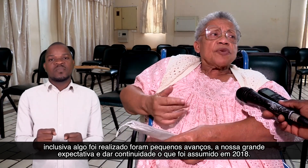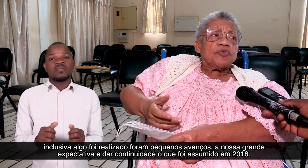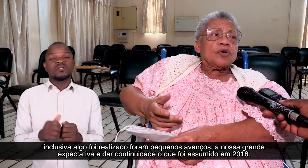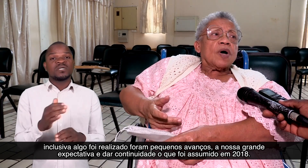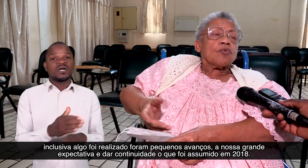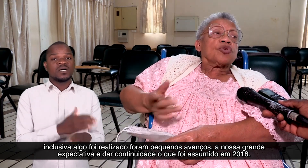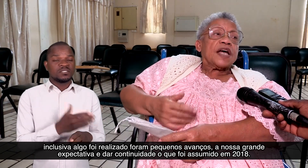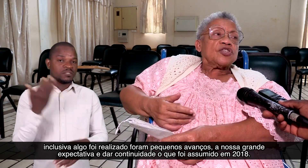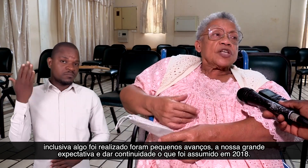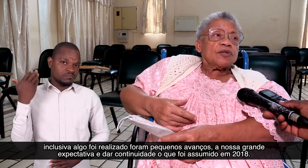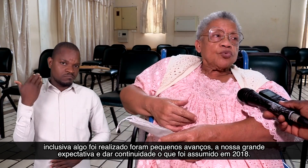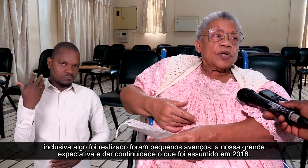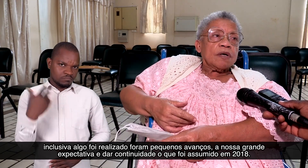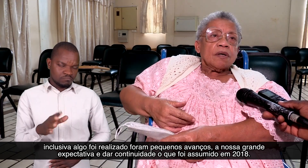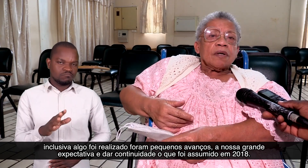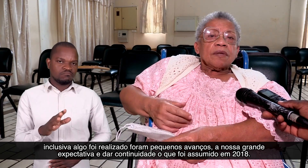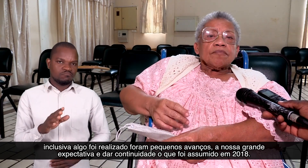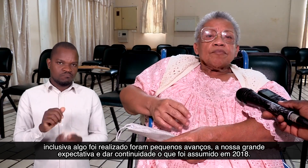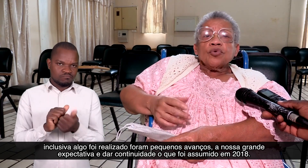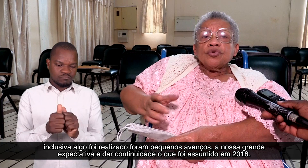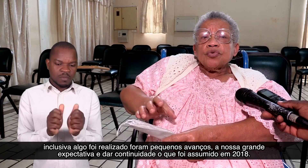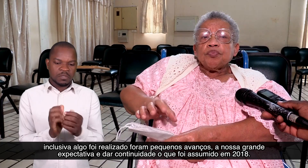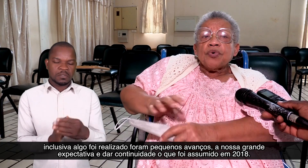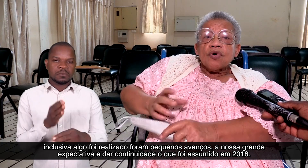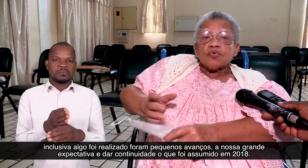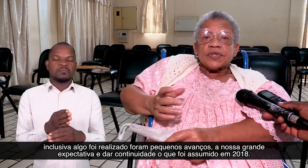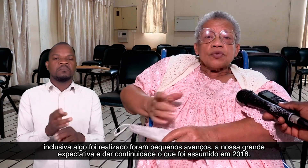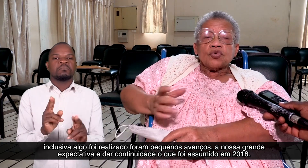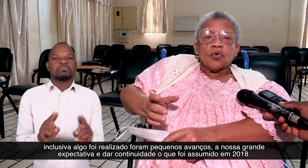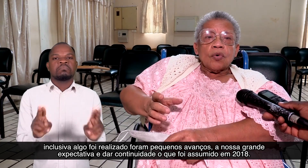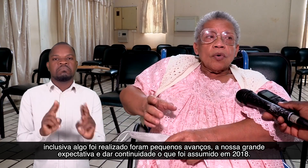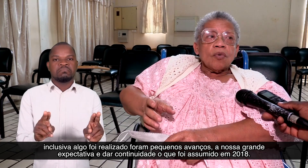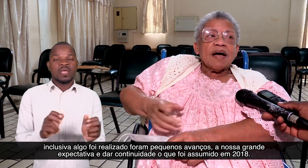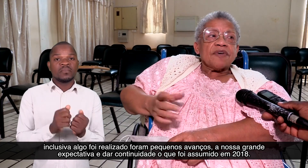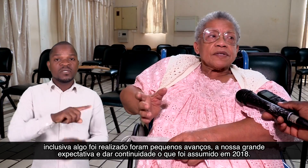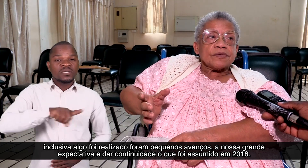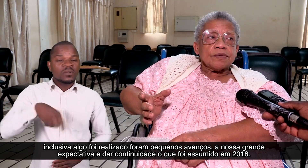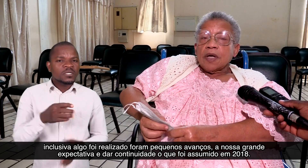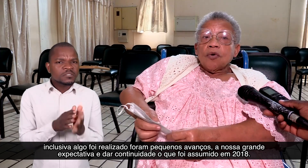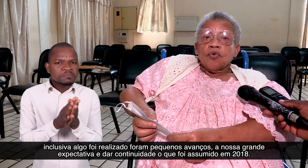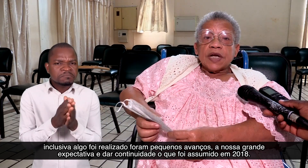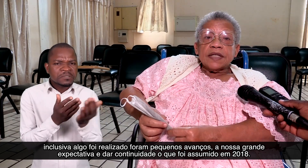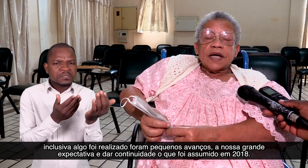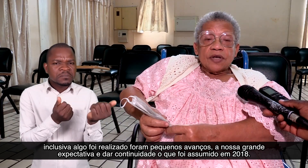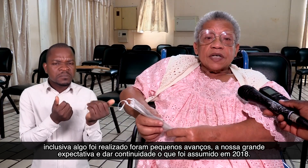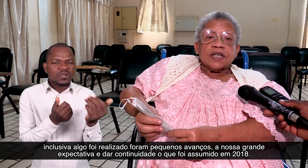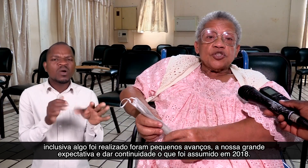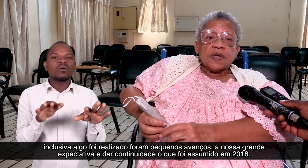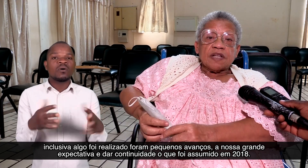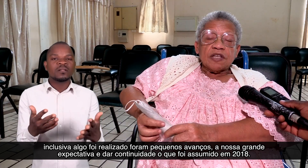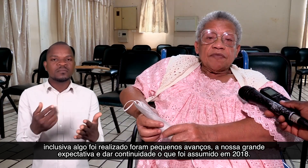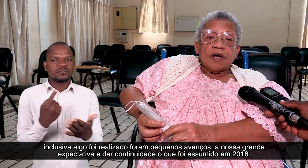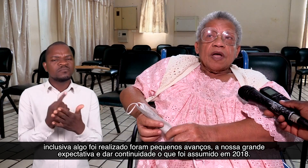áreas que foram acordadas na altura, muito pouco se notou avanço. A nossa